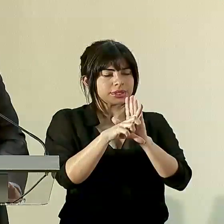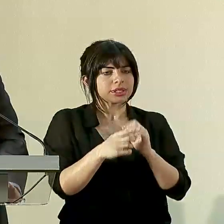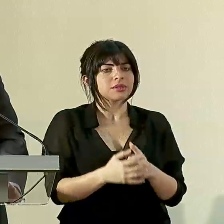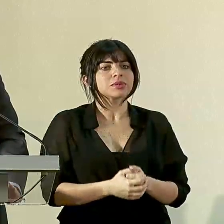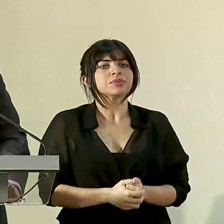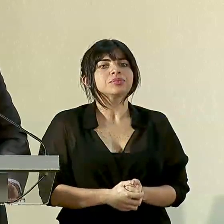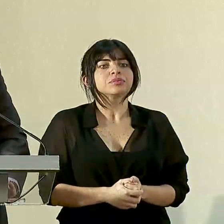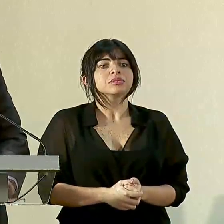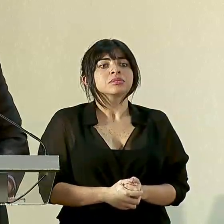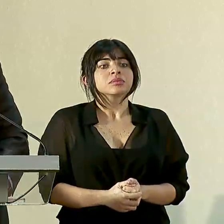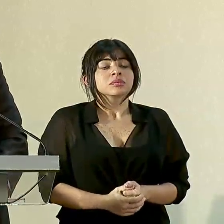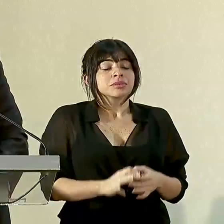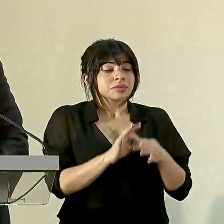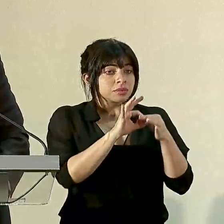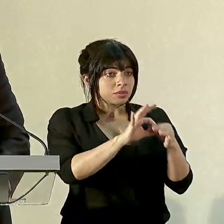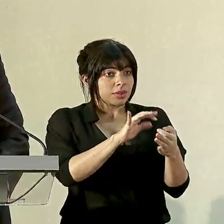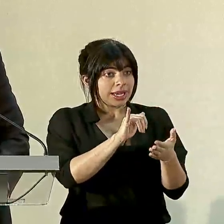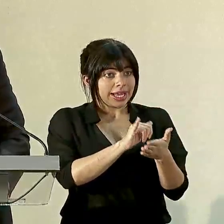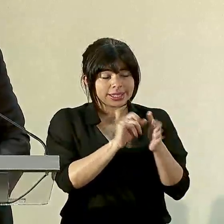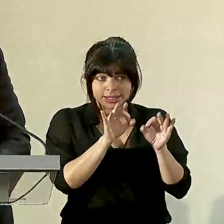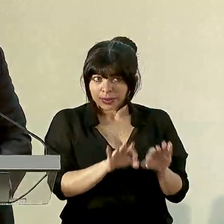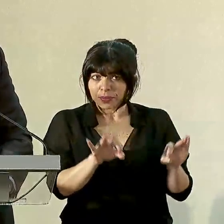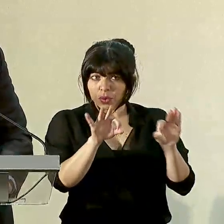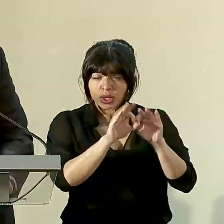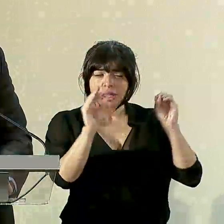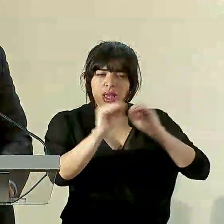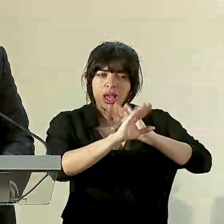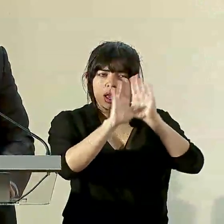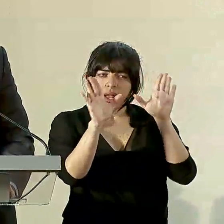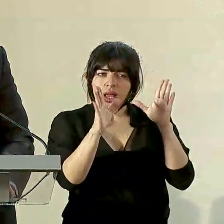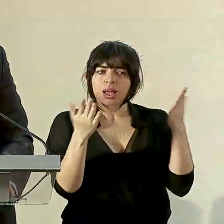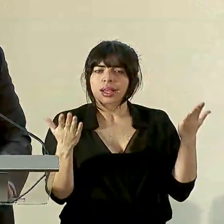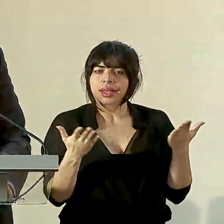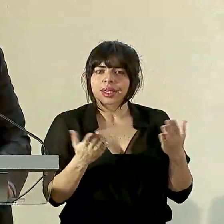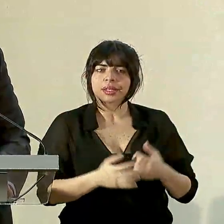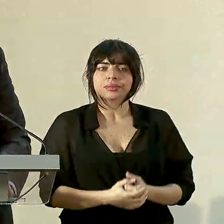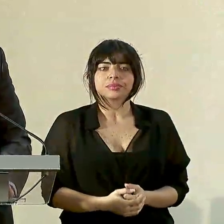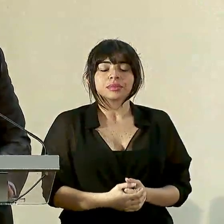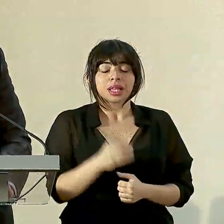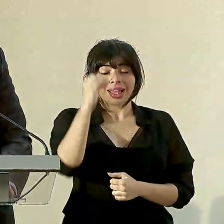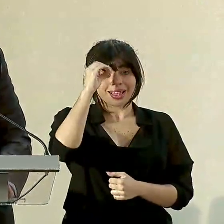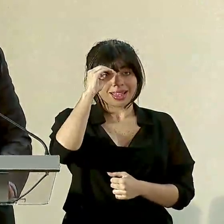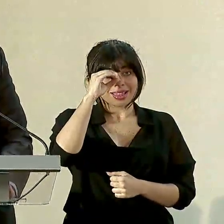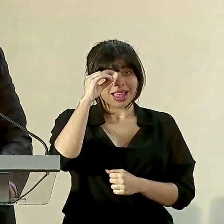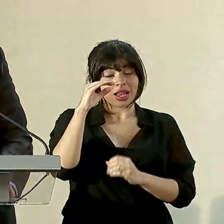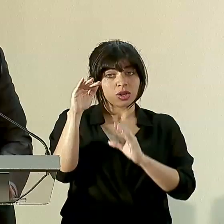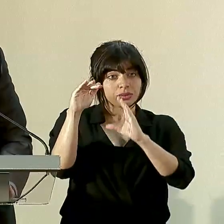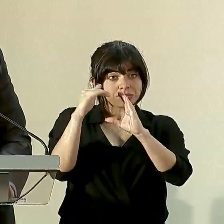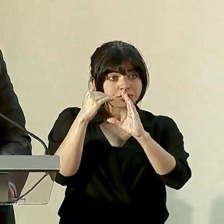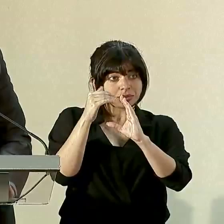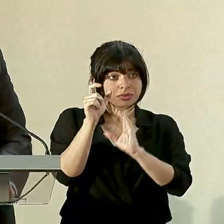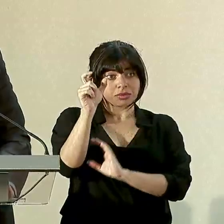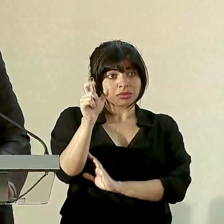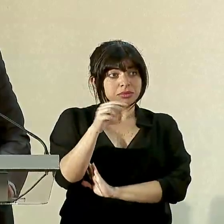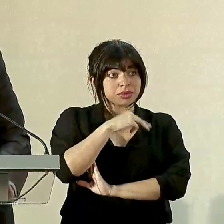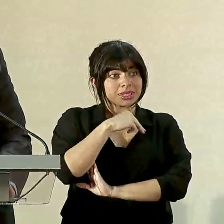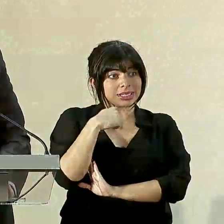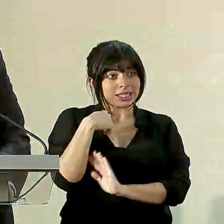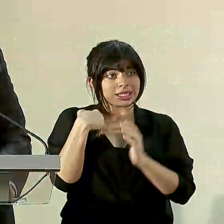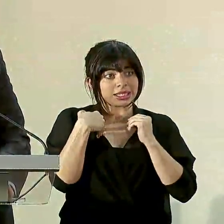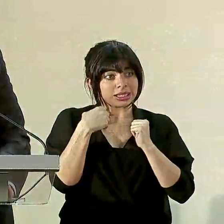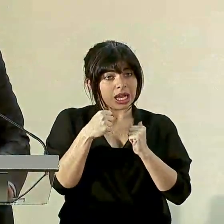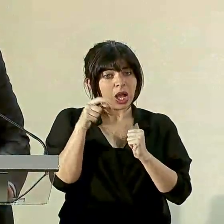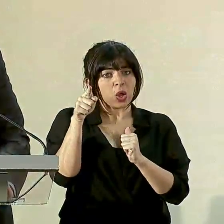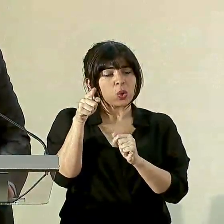Legislativa. En ese sentido, es importante aclarar que el criterio que emite el Ministerio de Salud